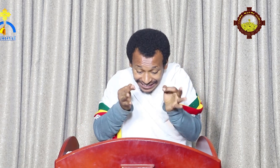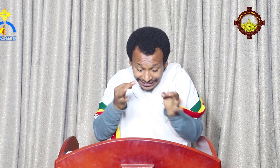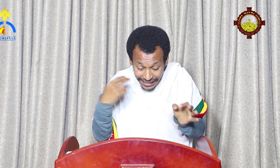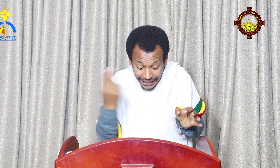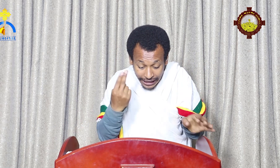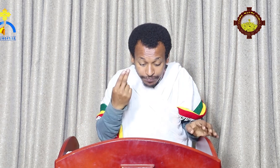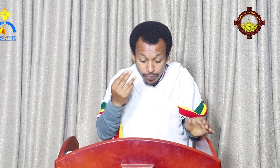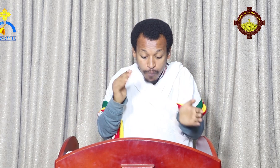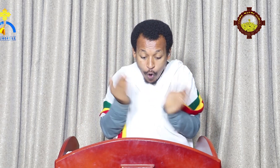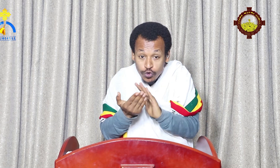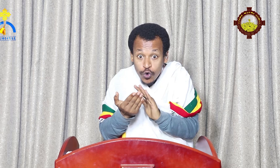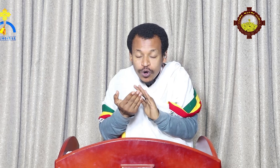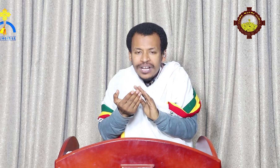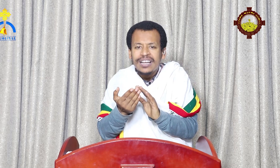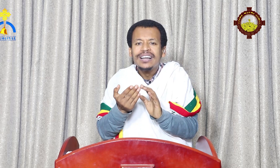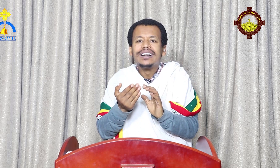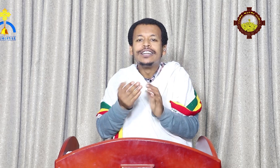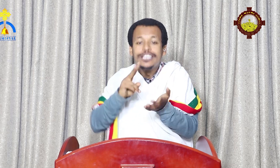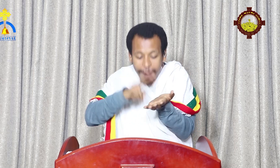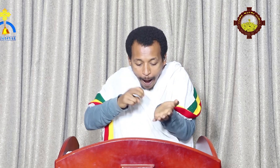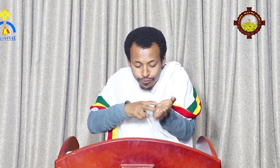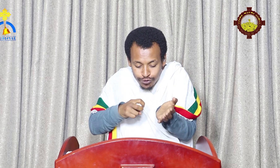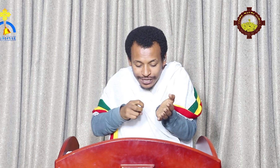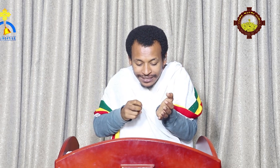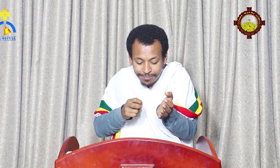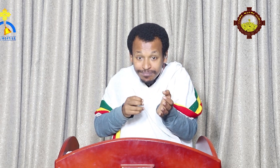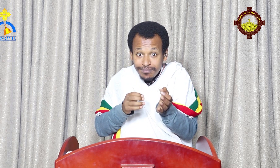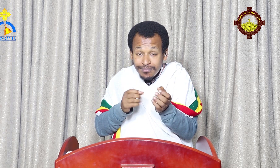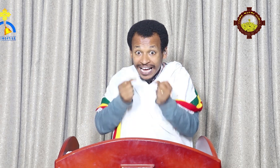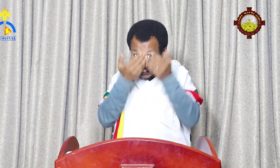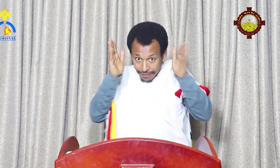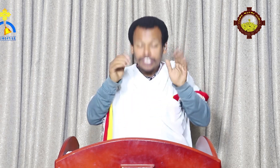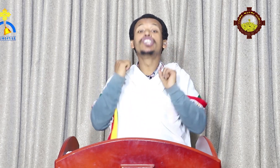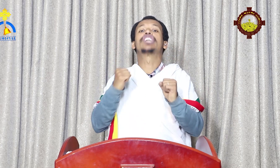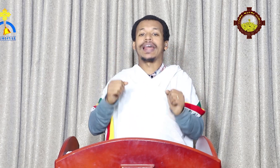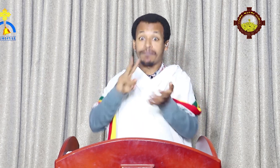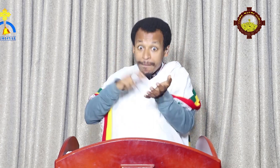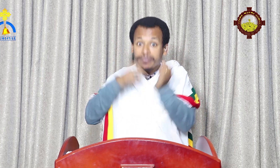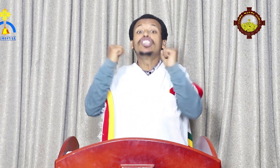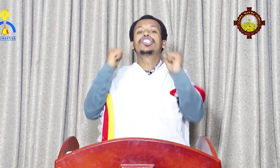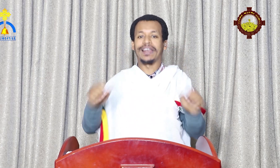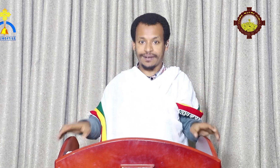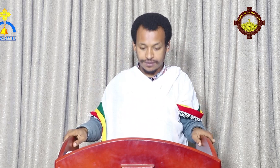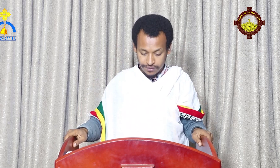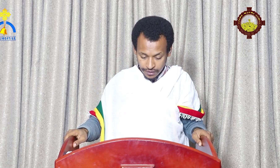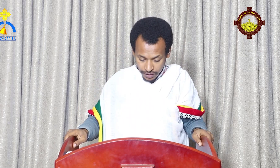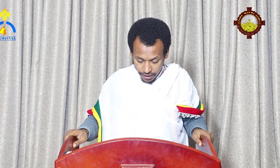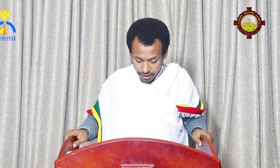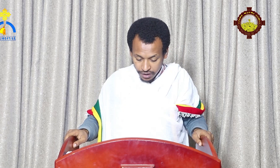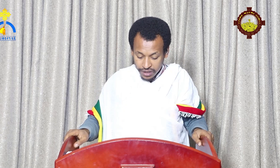ለማስረዳት ይጠቀም መሆኑ ንባቡ መገልጠብ ይቻላል ማንበብ ይቻላል።